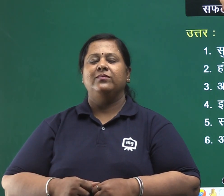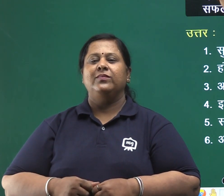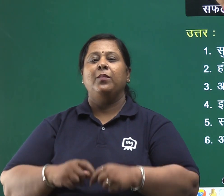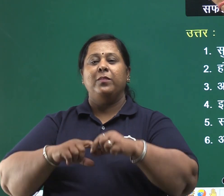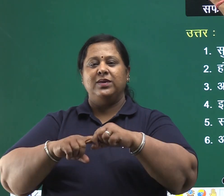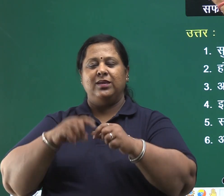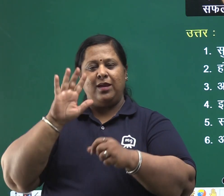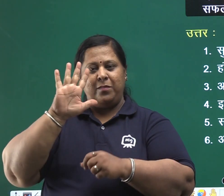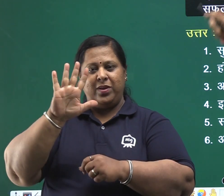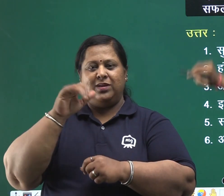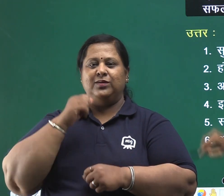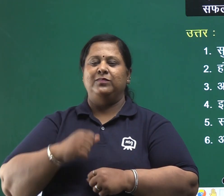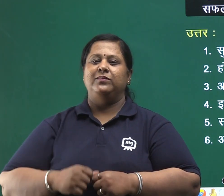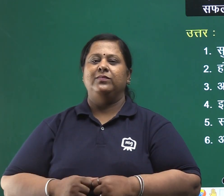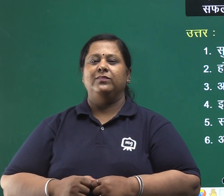संख्या 5,